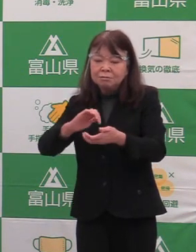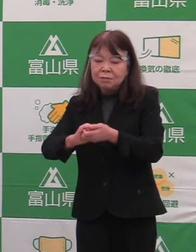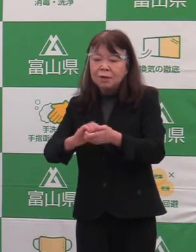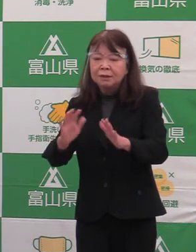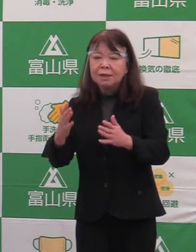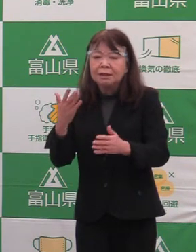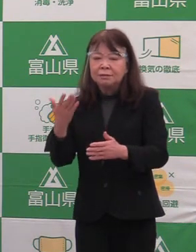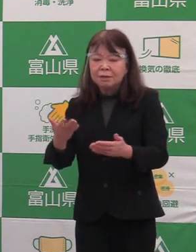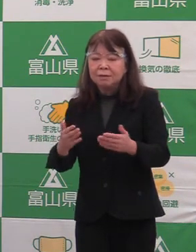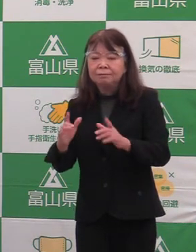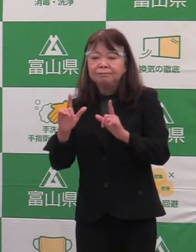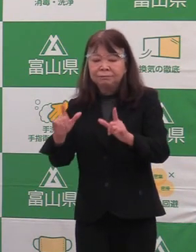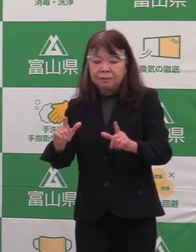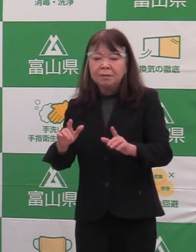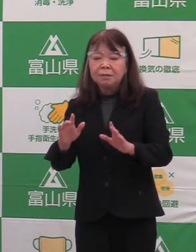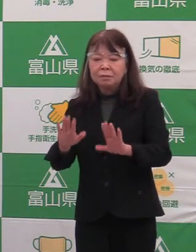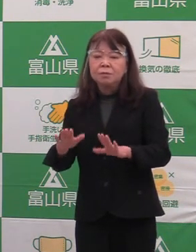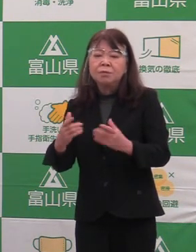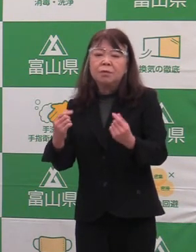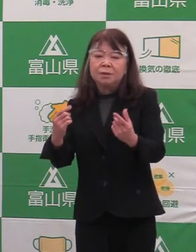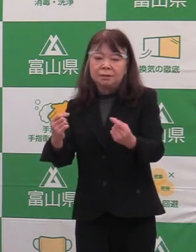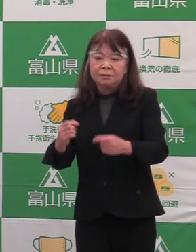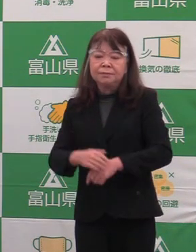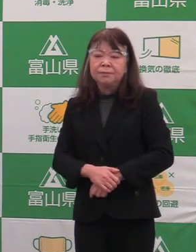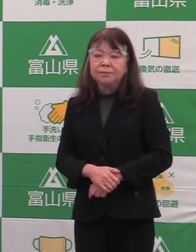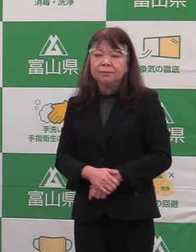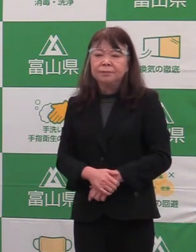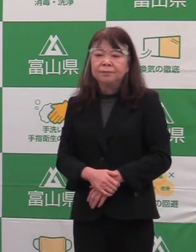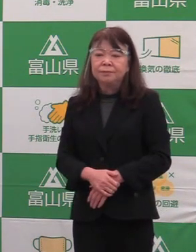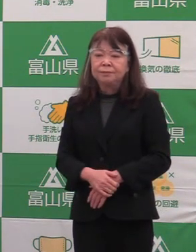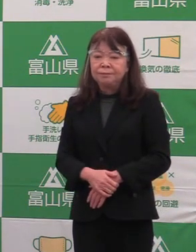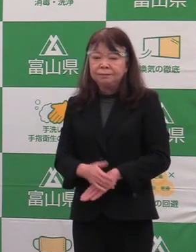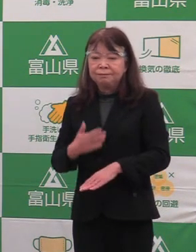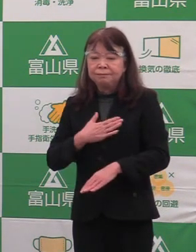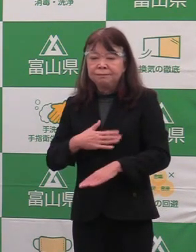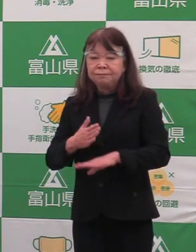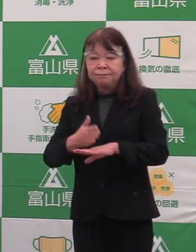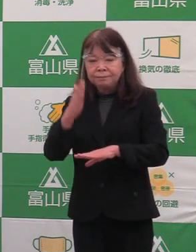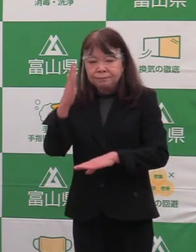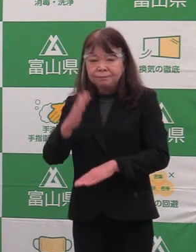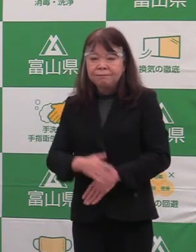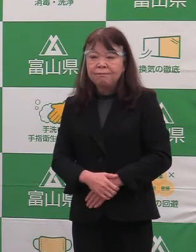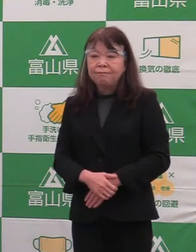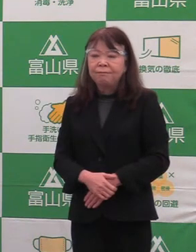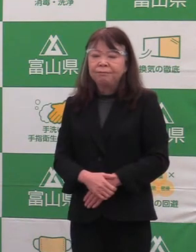のところ聞いてます。 分かりました。ありがとうございました。